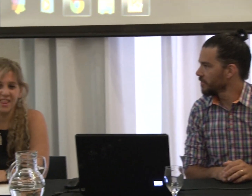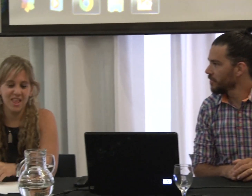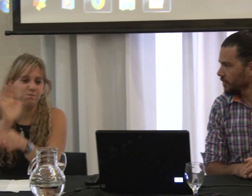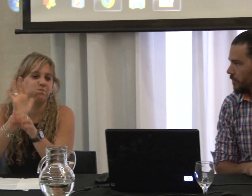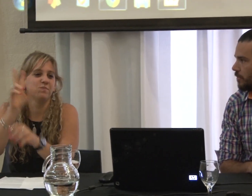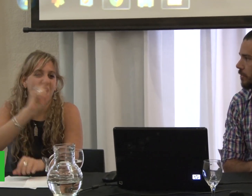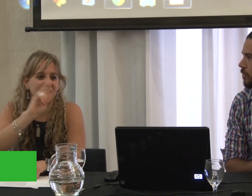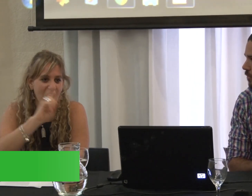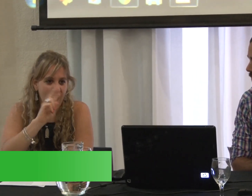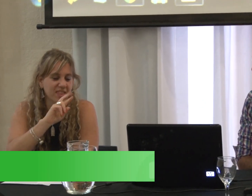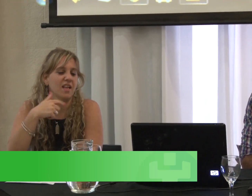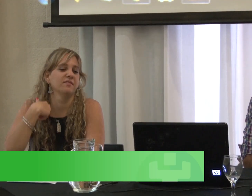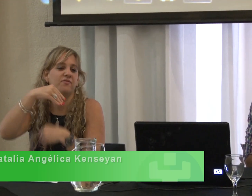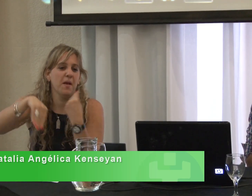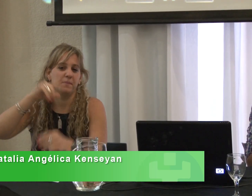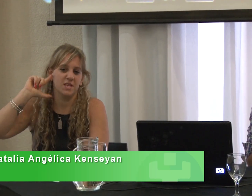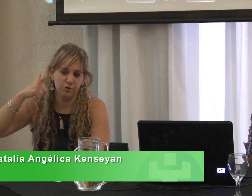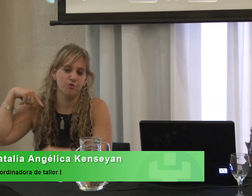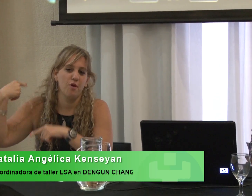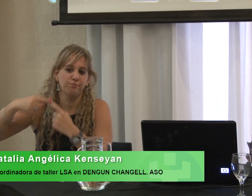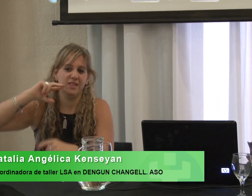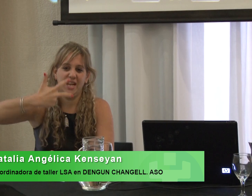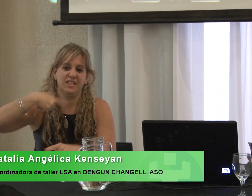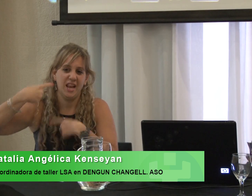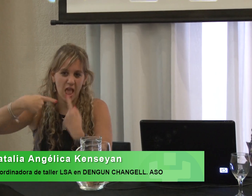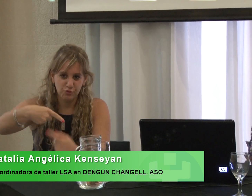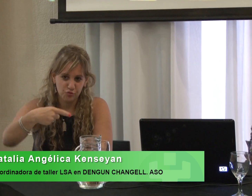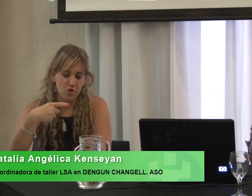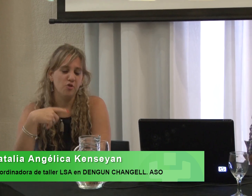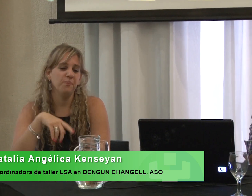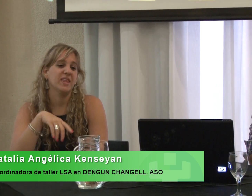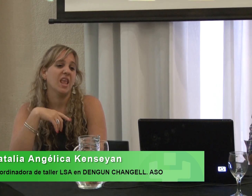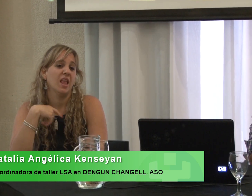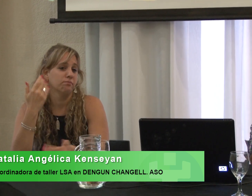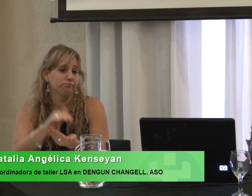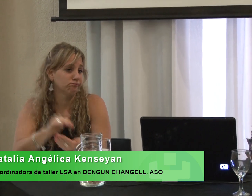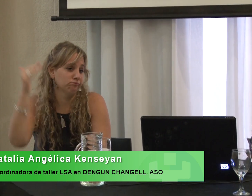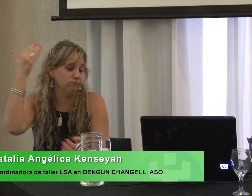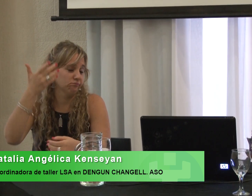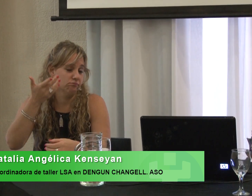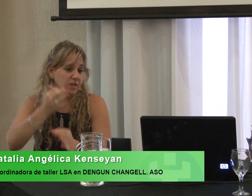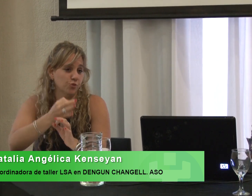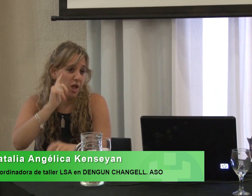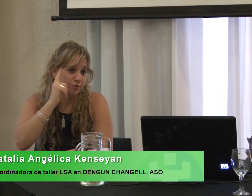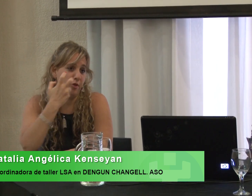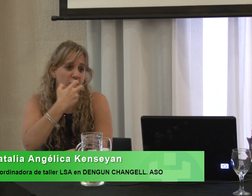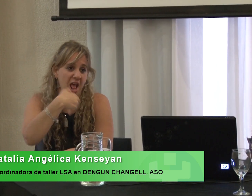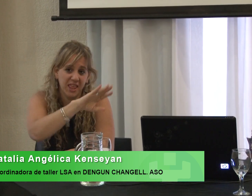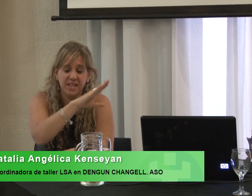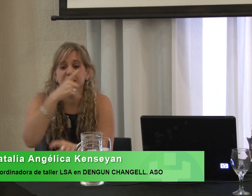llamo Natalia, este es mi nombre en lengua de señas, tengo familia sorda, somos 3 generaciones de familia sorda. Crecimos, fuimos a